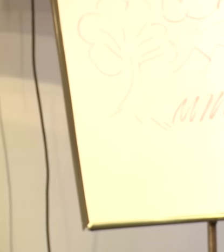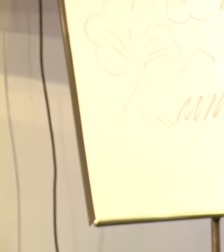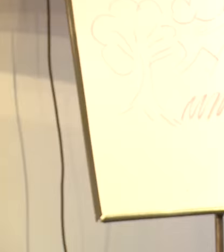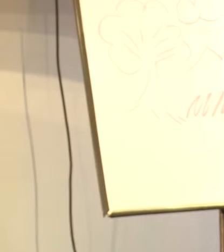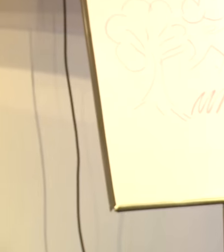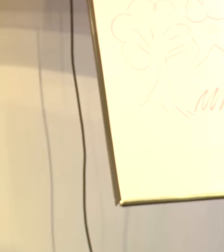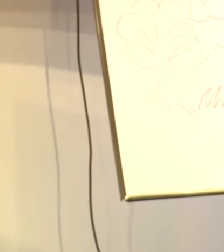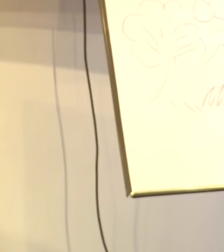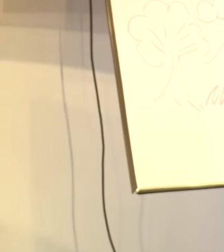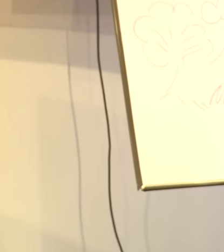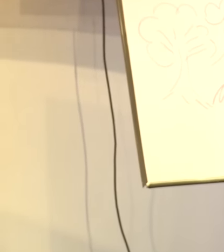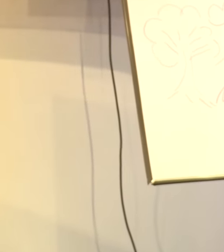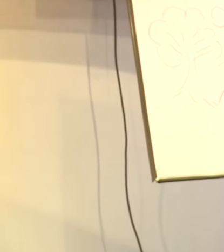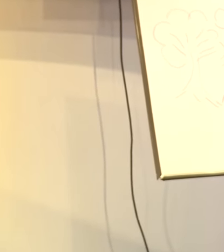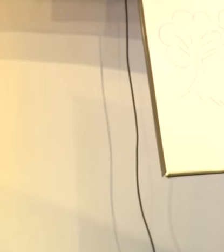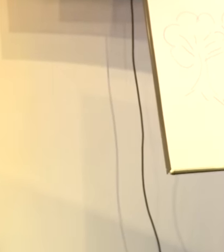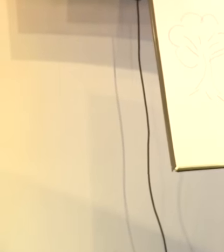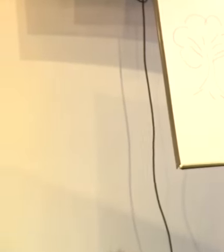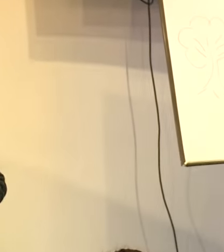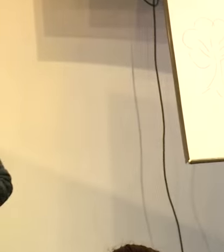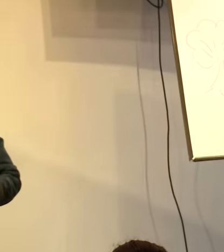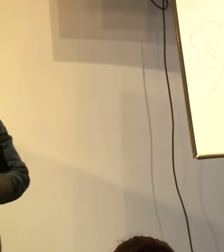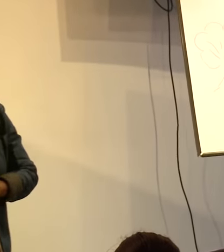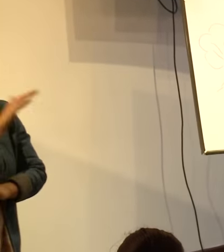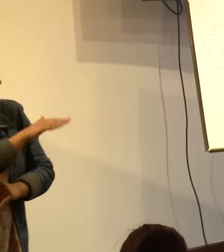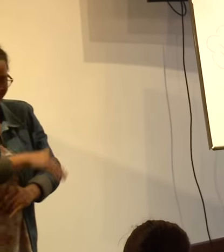esto. ¿Se parece un poquito a lo que estamos viendo en el tablero?